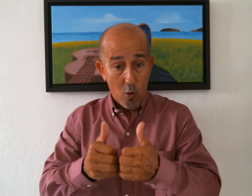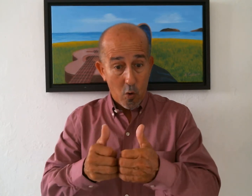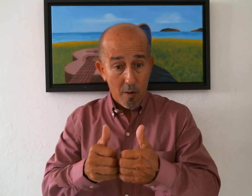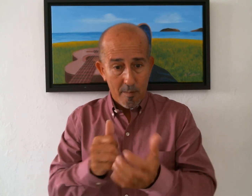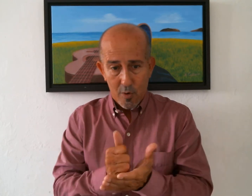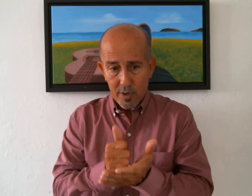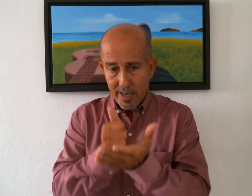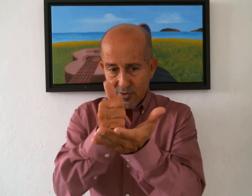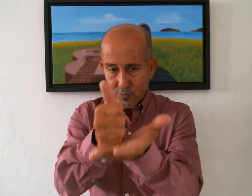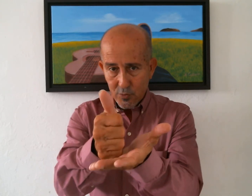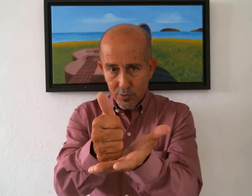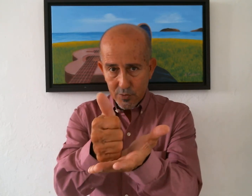¿Cómo le ayudo?